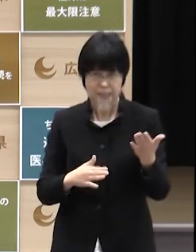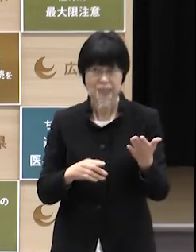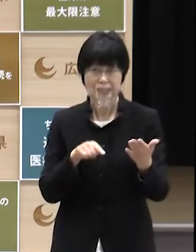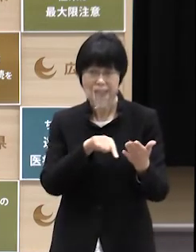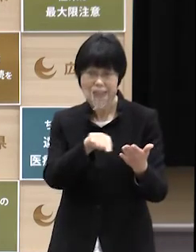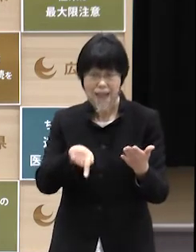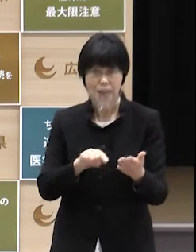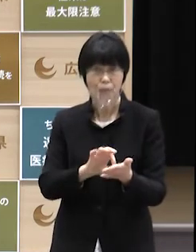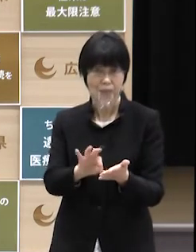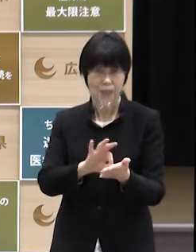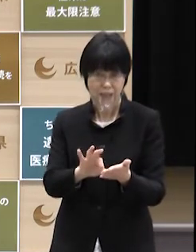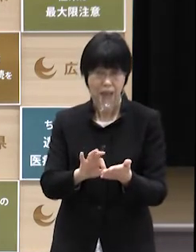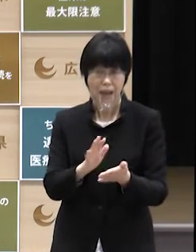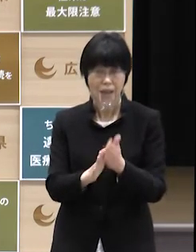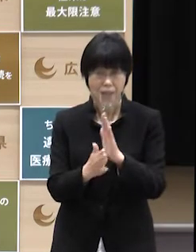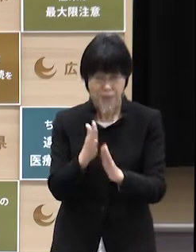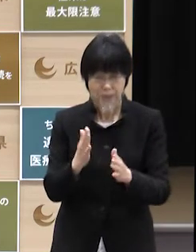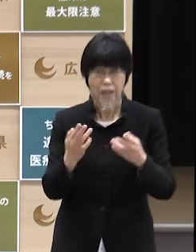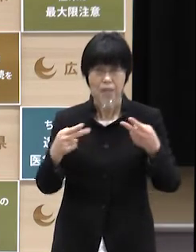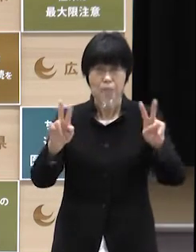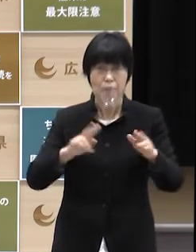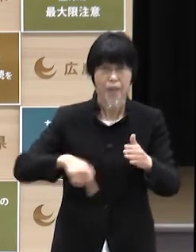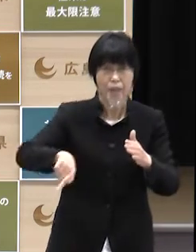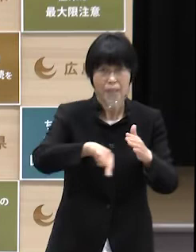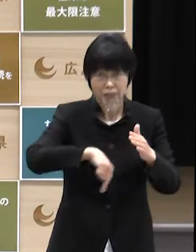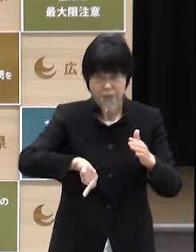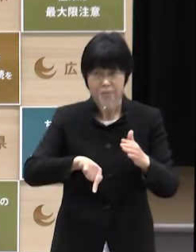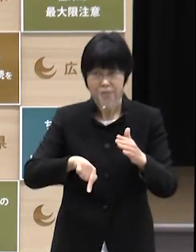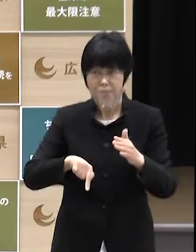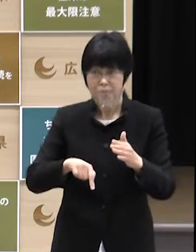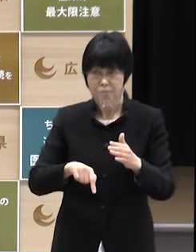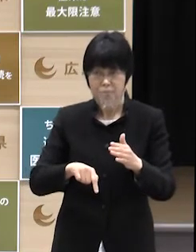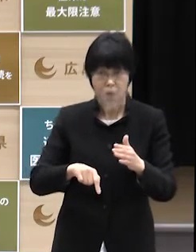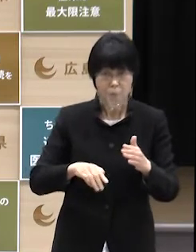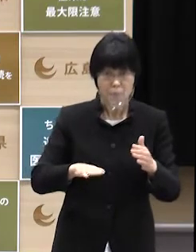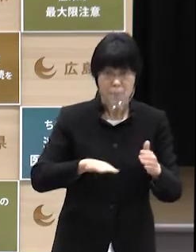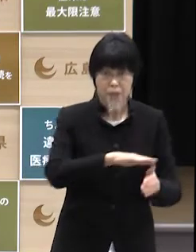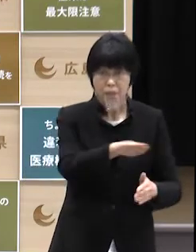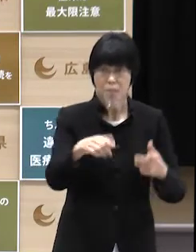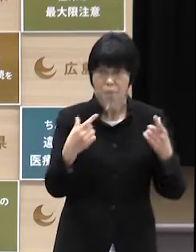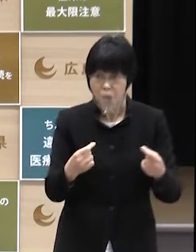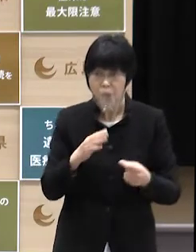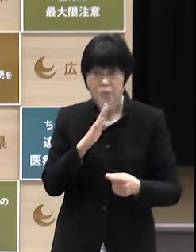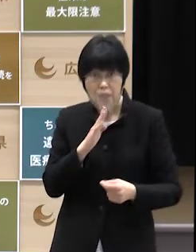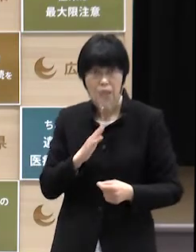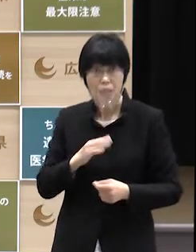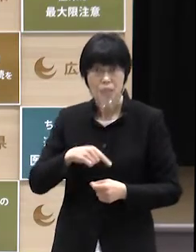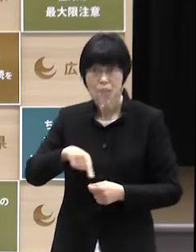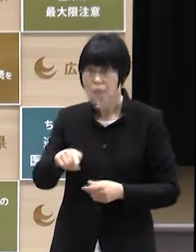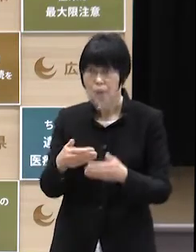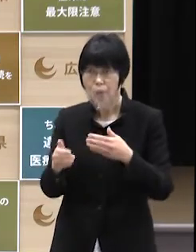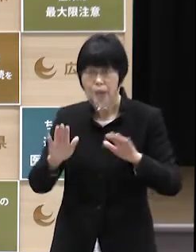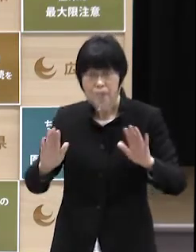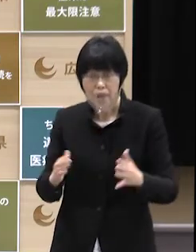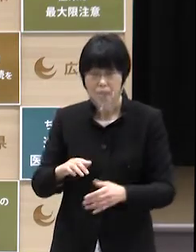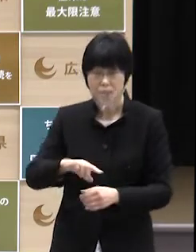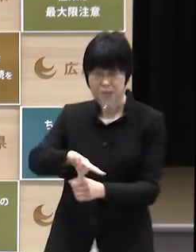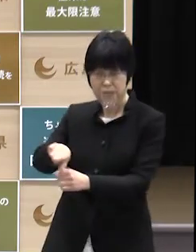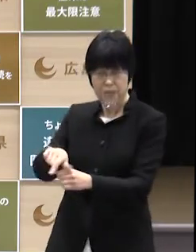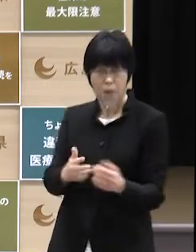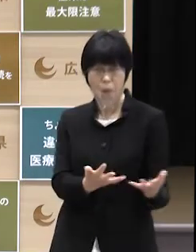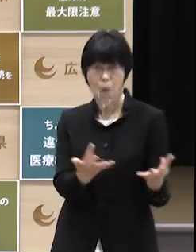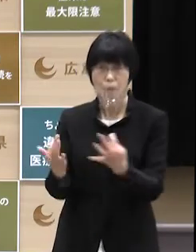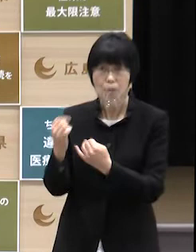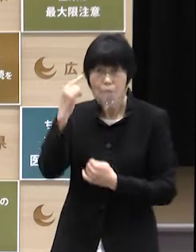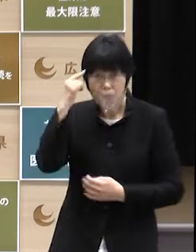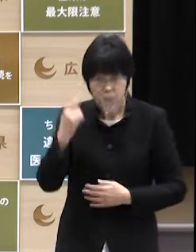て、県内の皆さんも実は行ったことがないっていう場所が多いと思うんですよね。 という